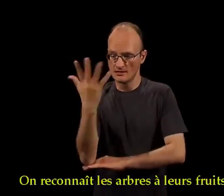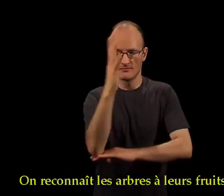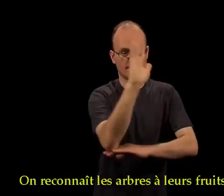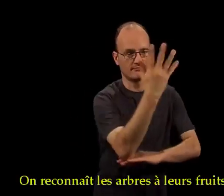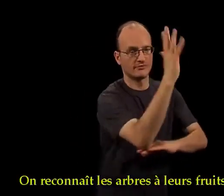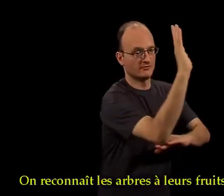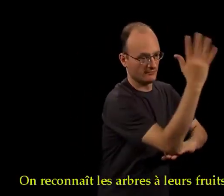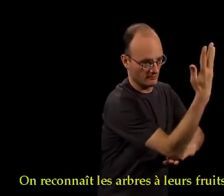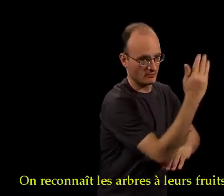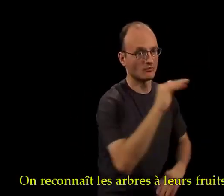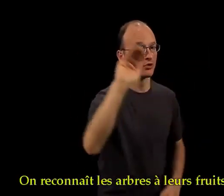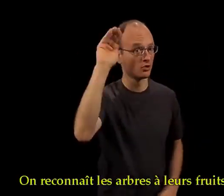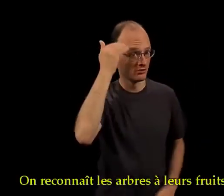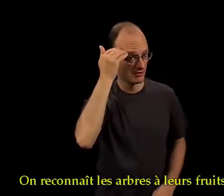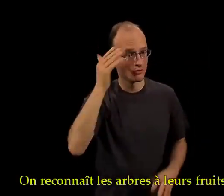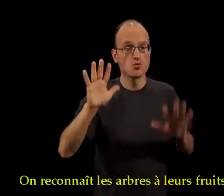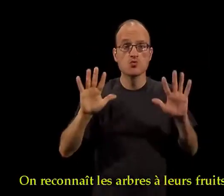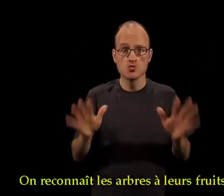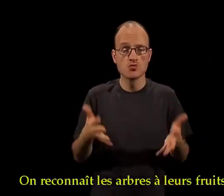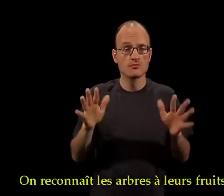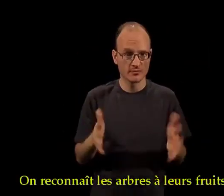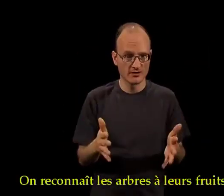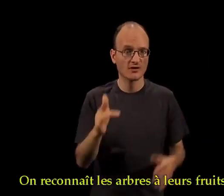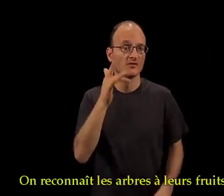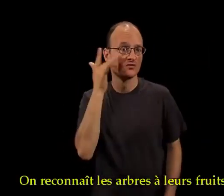On reconnaît les arbres à leurs fruits.